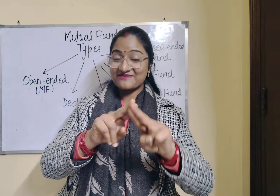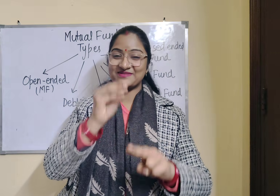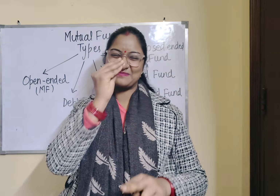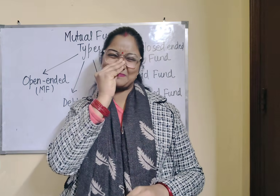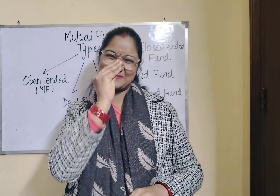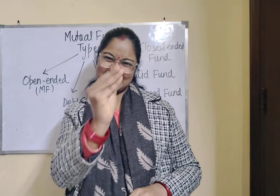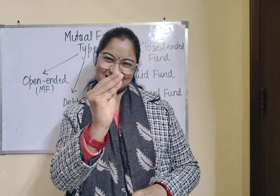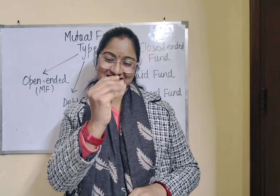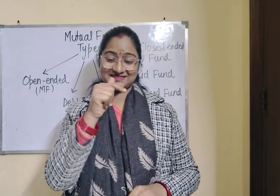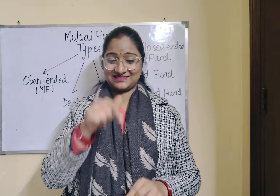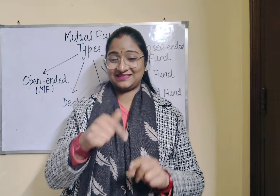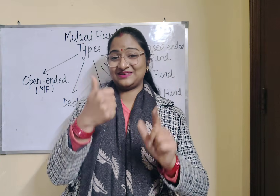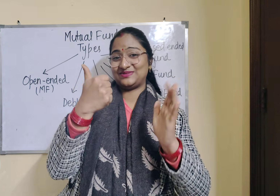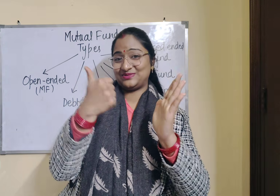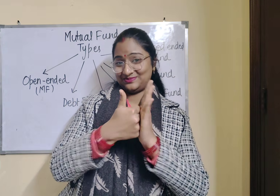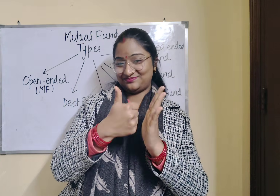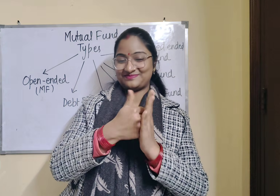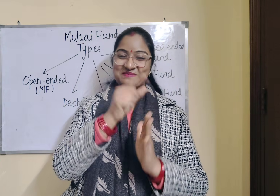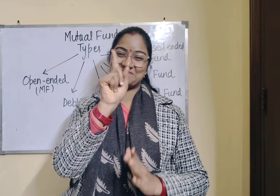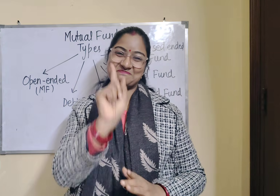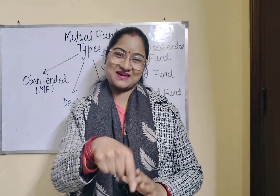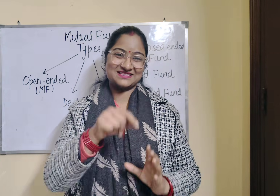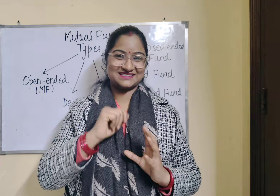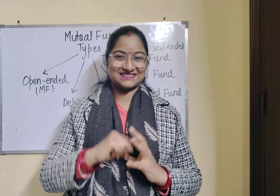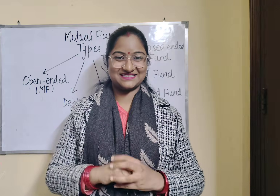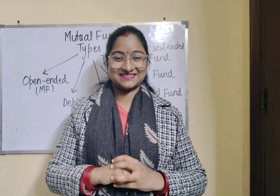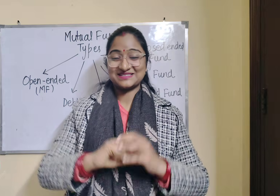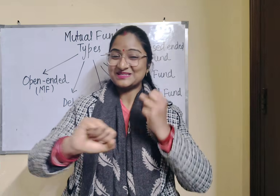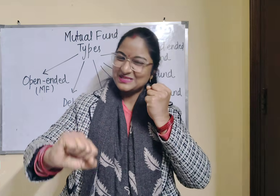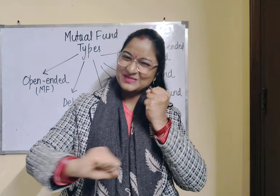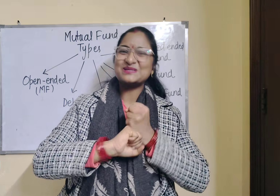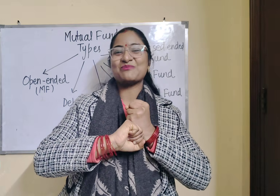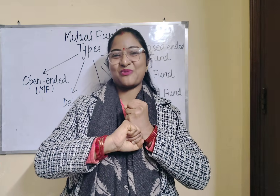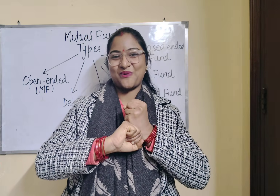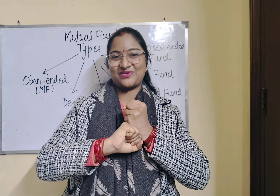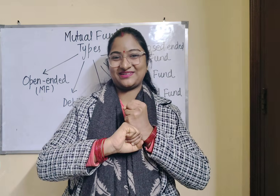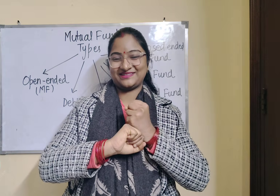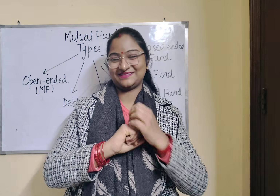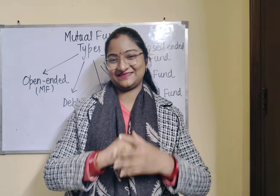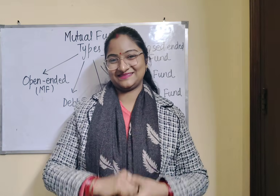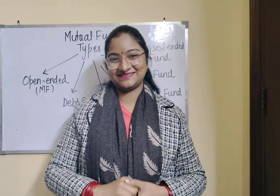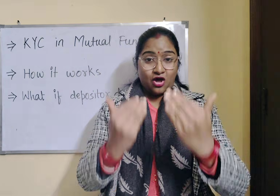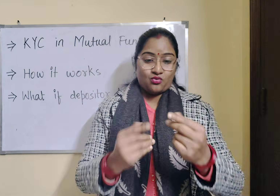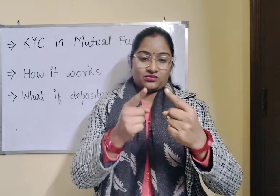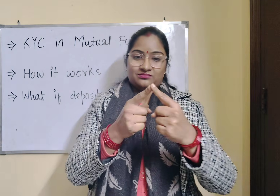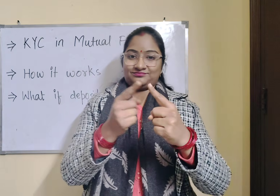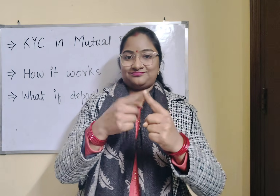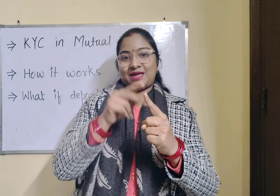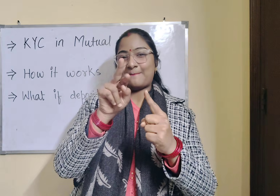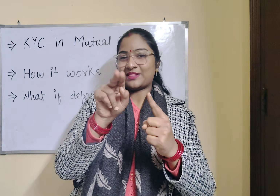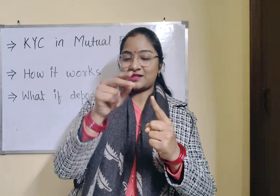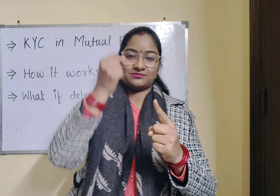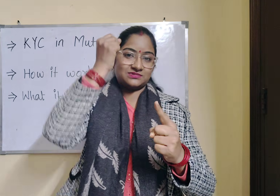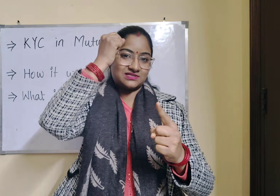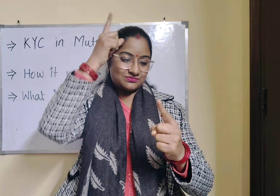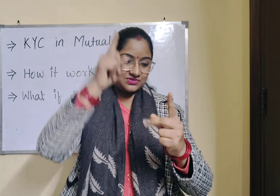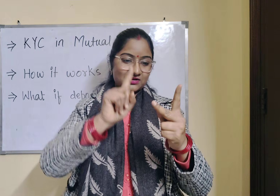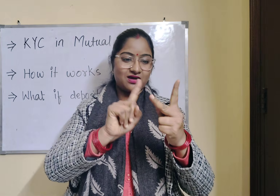समझ में आई है। तो प्लीज़ डोंट फॉरगेट टू लाइक माय वीडियो, प्लीज़ सपोर्ट मी। अब मैंने